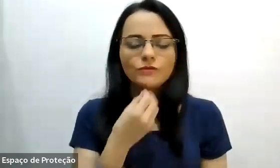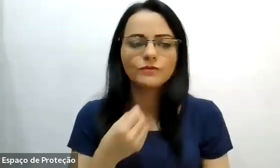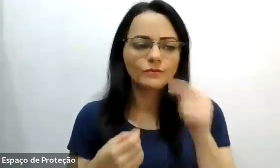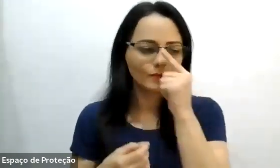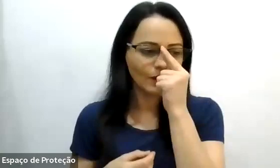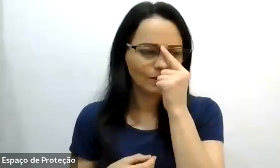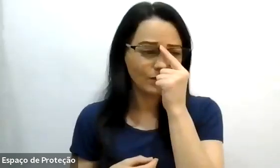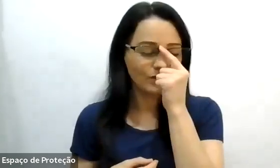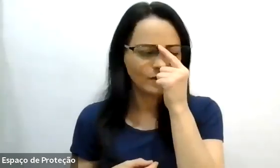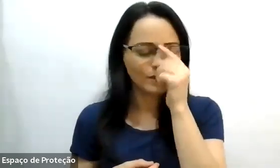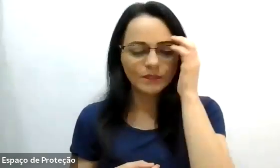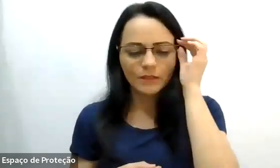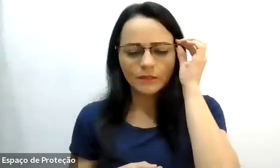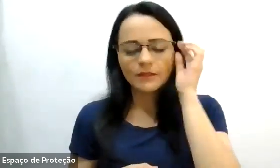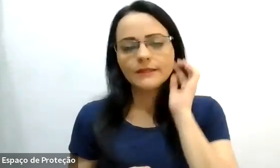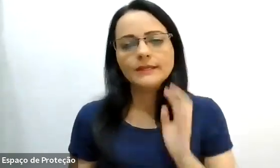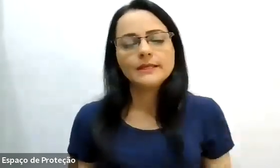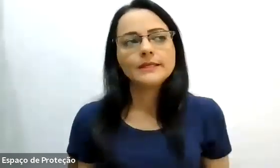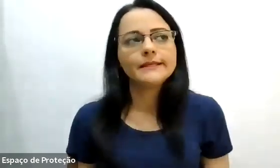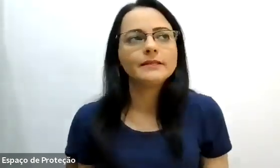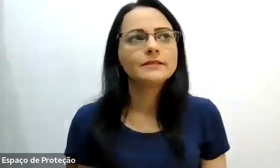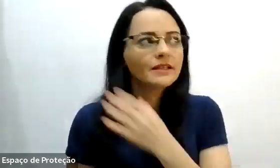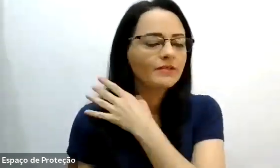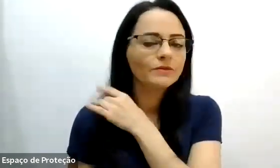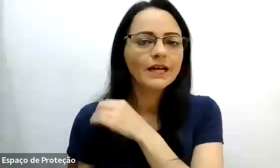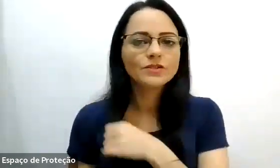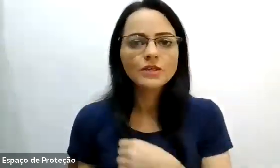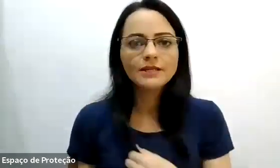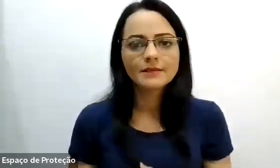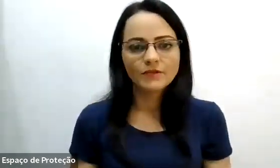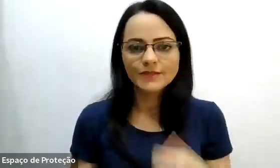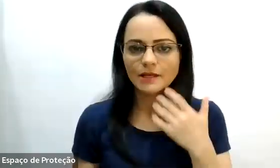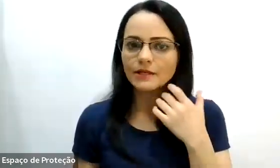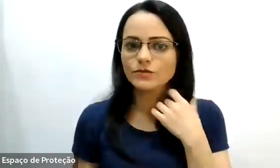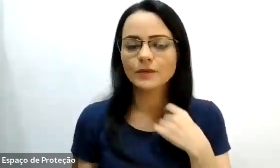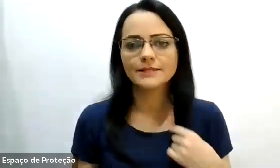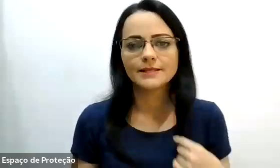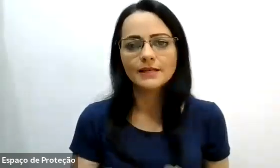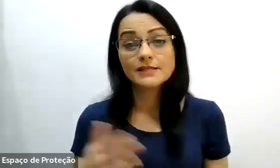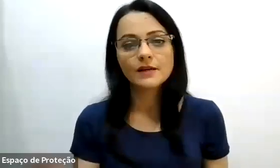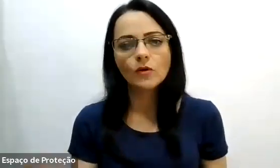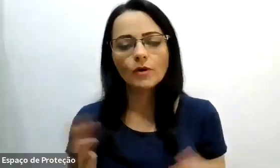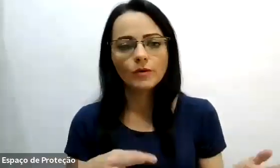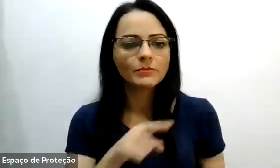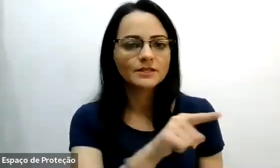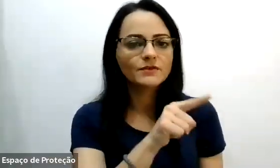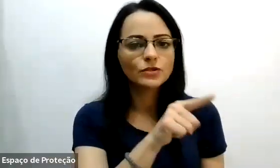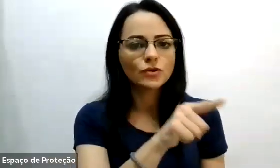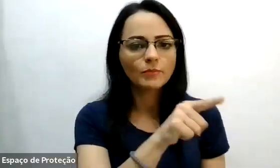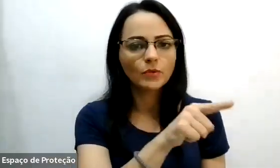tive um professor na faculdade que ele sempre fazia isso para designar se era homem ou mulher. Porque se você só